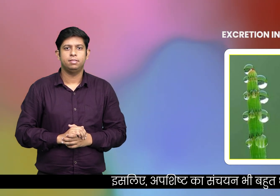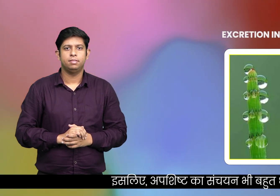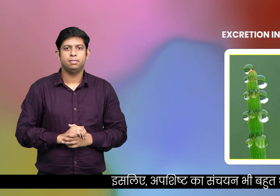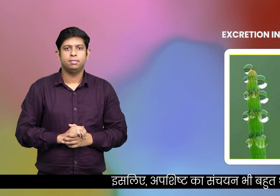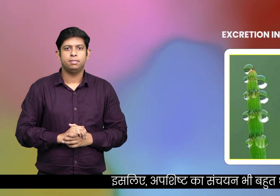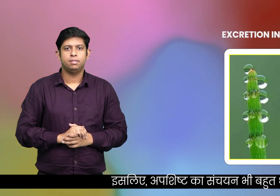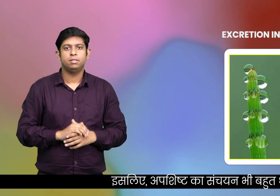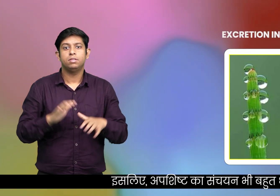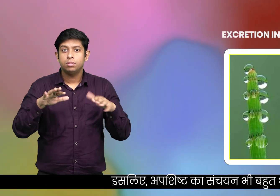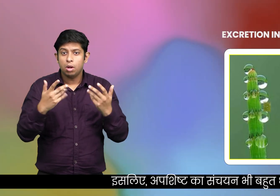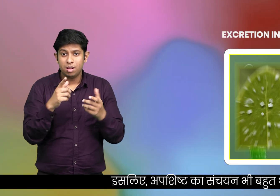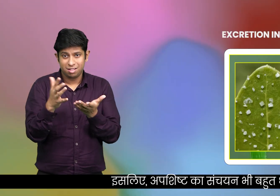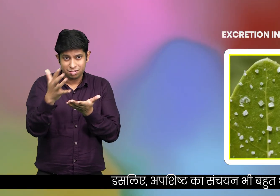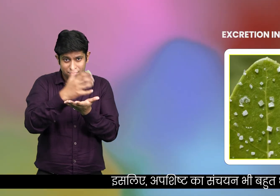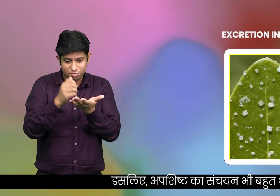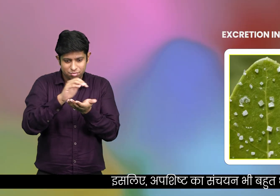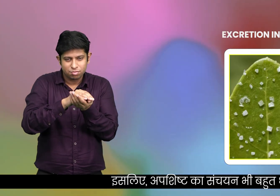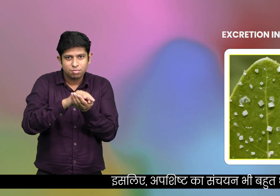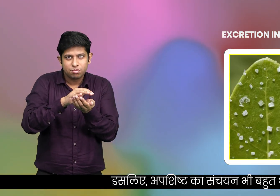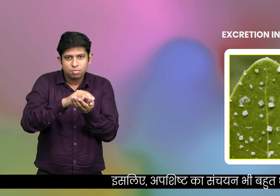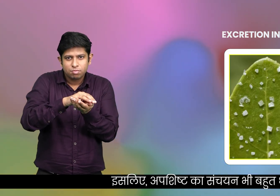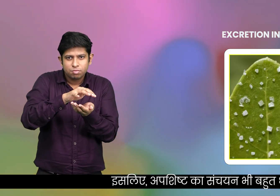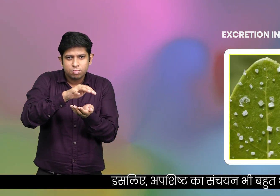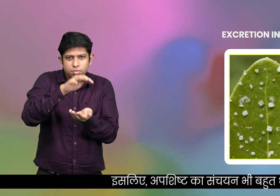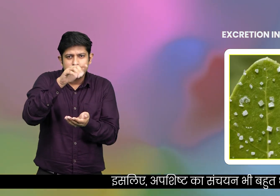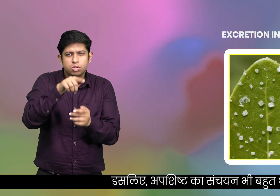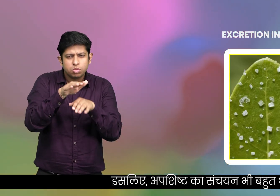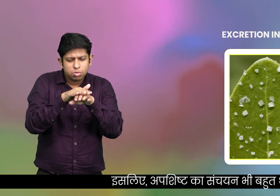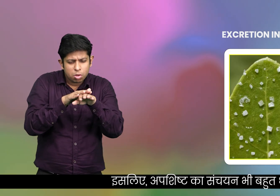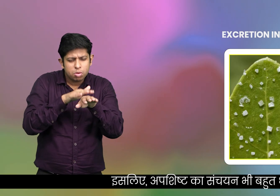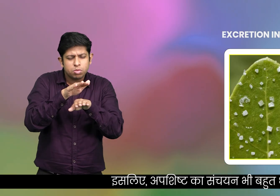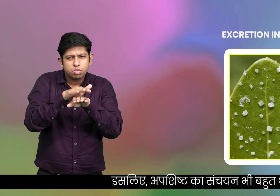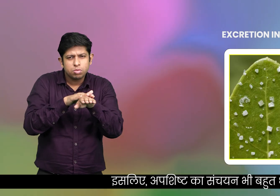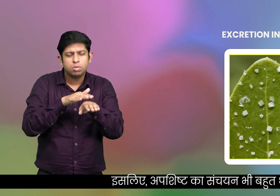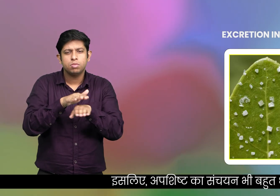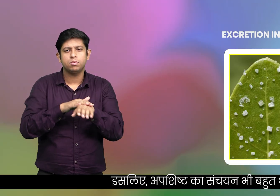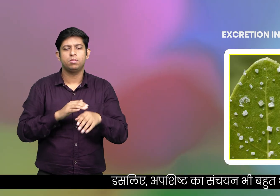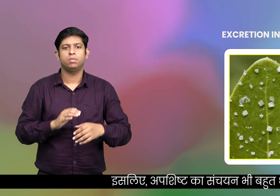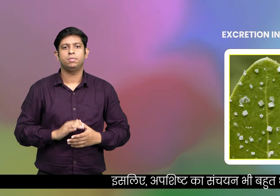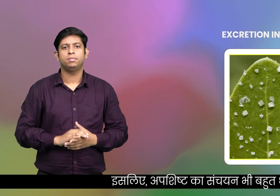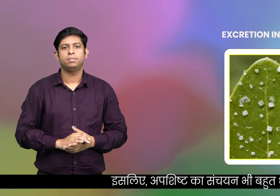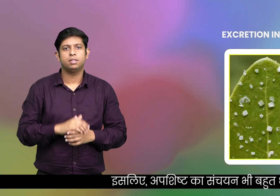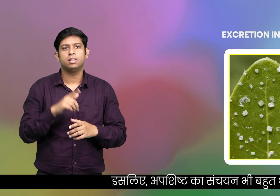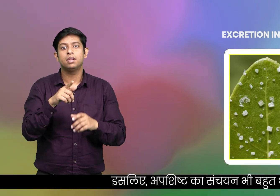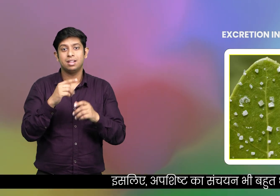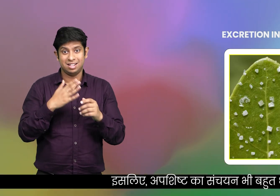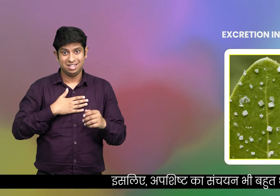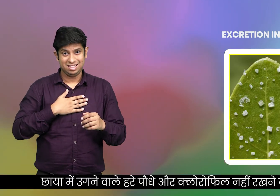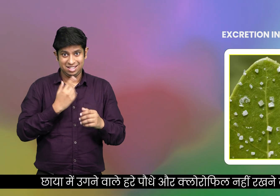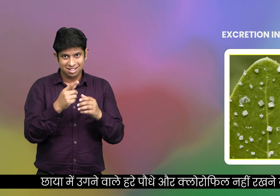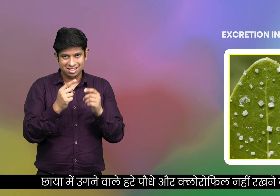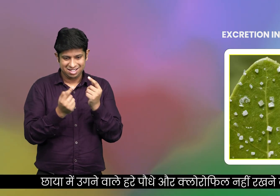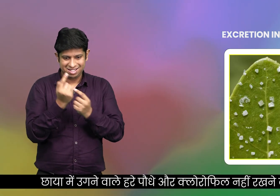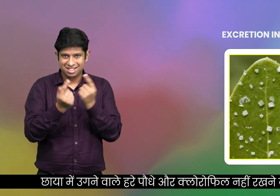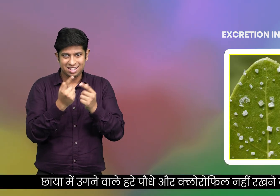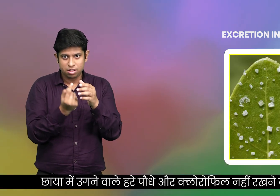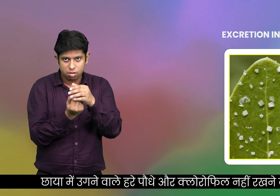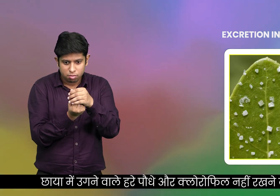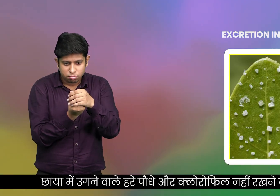इसीलिए अपशिष्ट का संचयन भी बहुत धीमा है। छाया में उगने